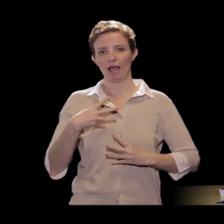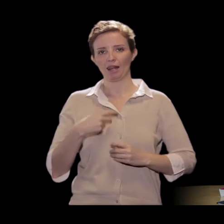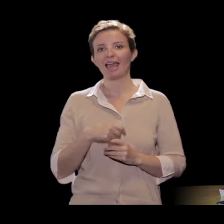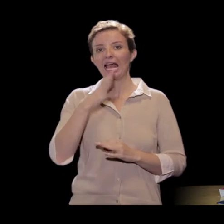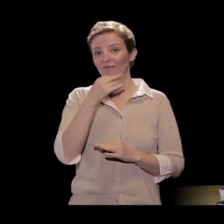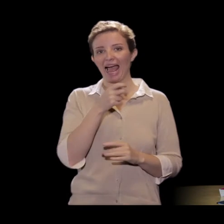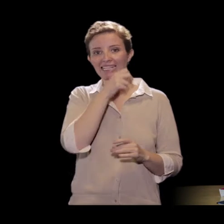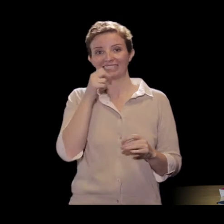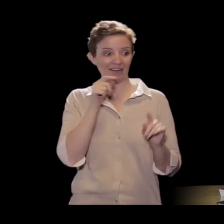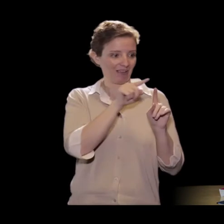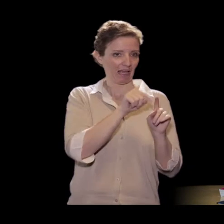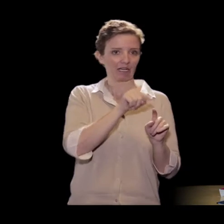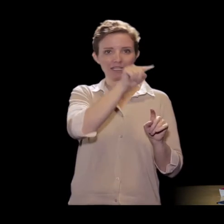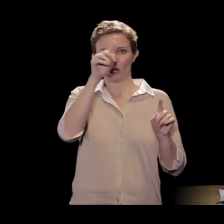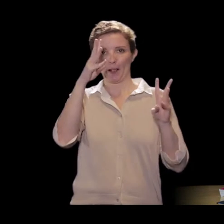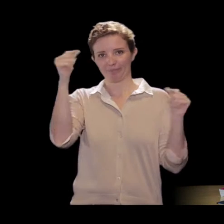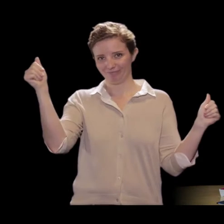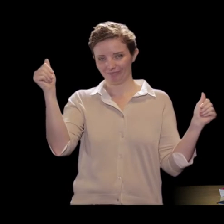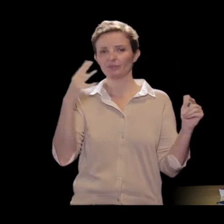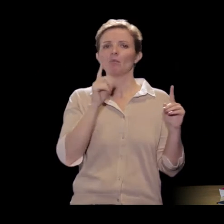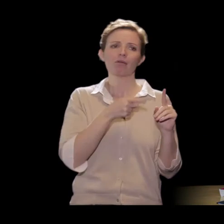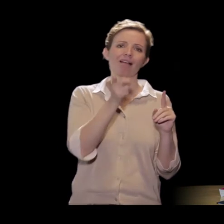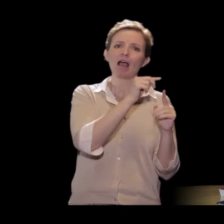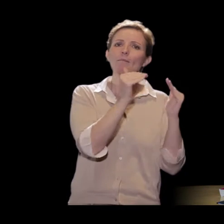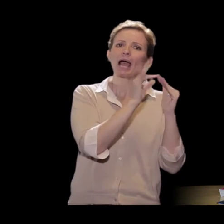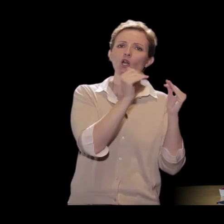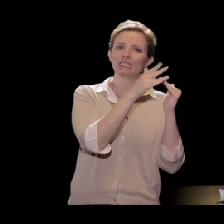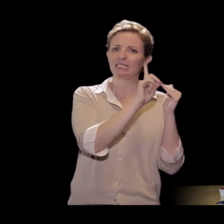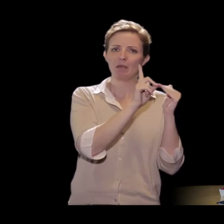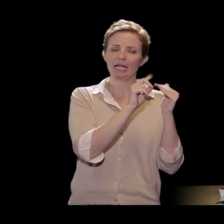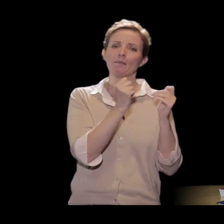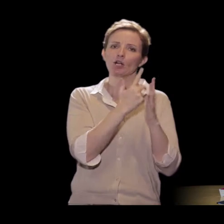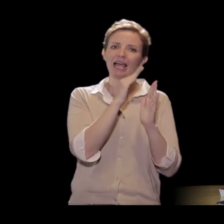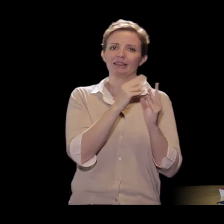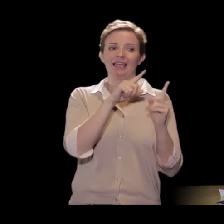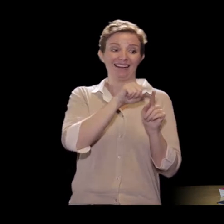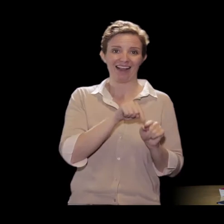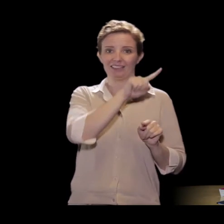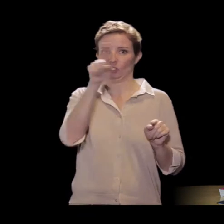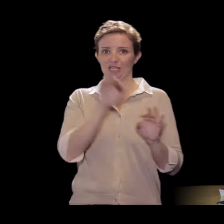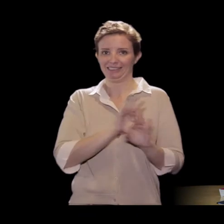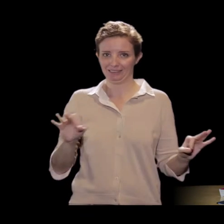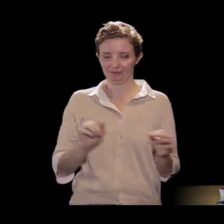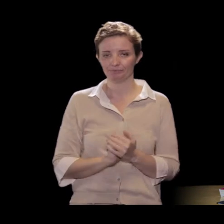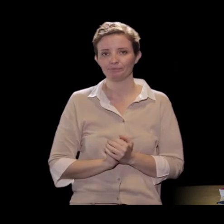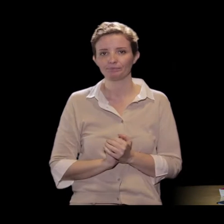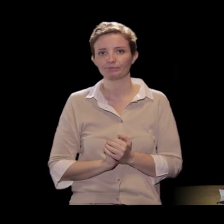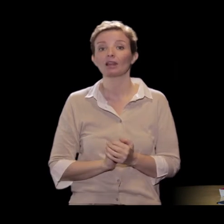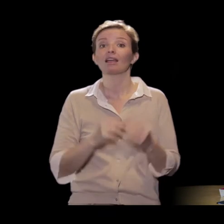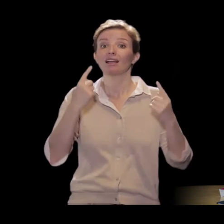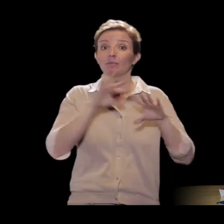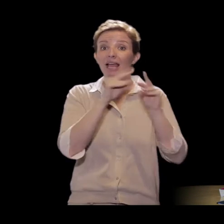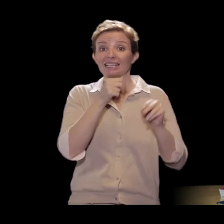sparire le radici siao Esse di indice pari o indice dispari per far questo dobbiamo isolare il